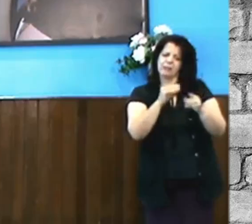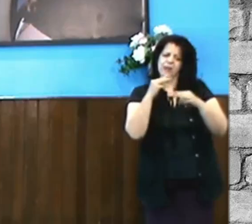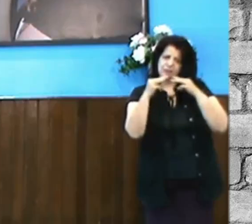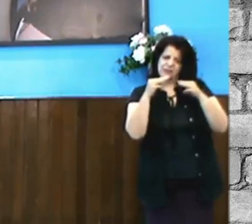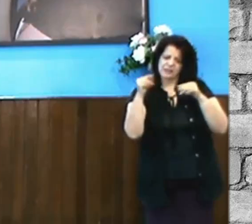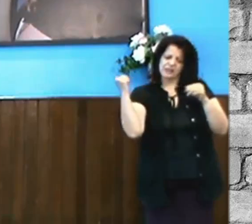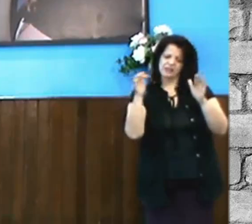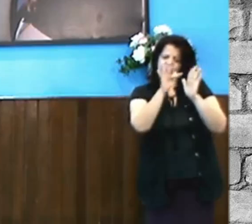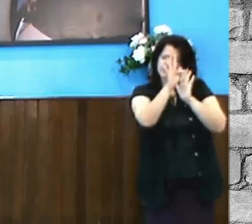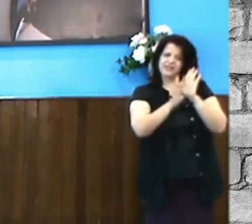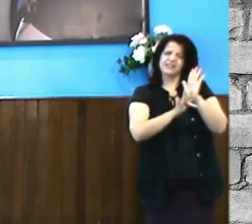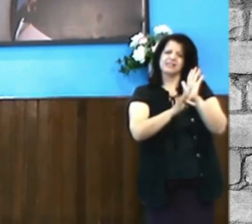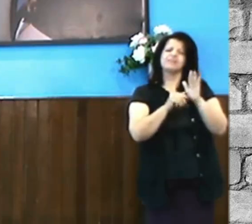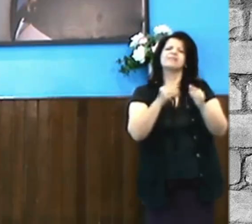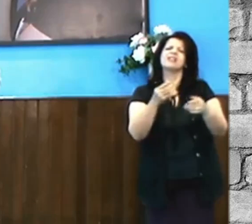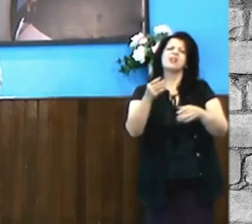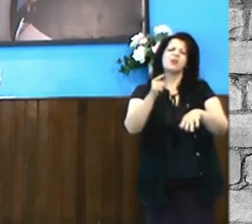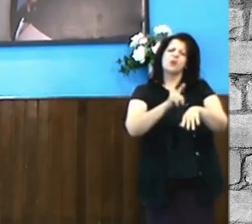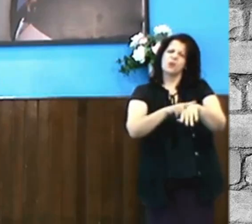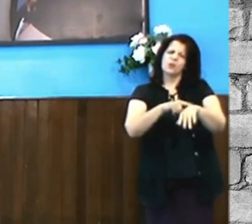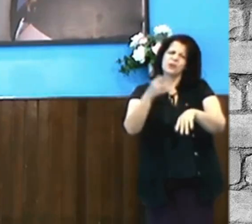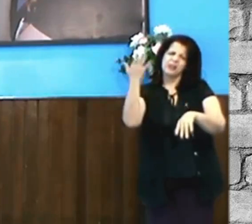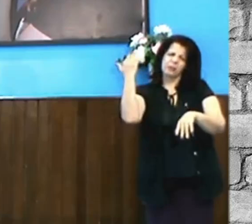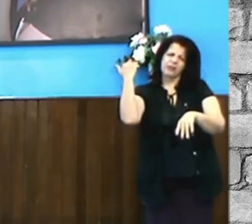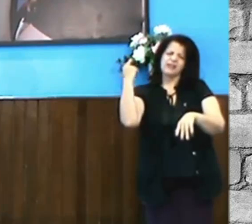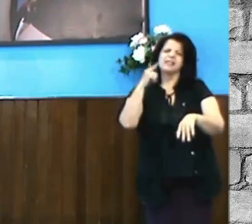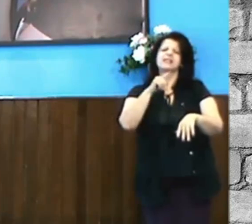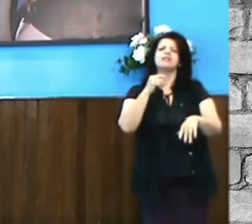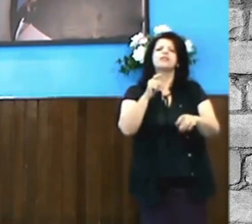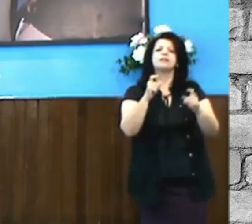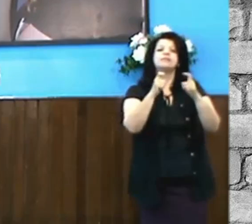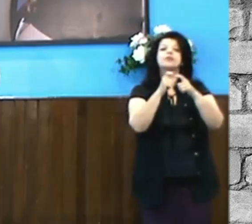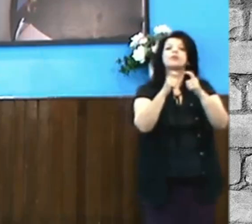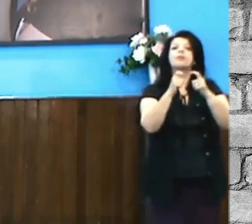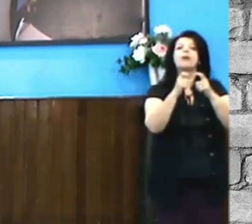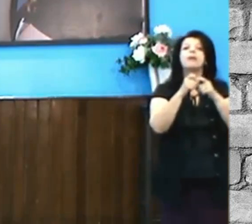Quando, algum tempo atrás, eu consultei uma nutricionista,